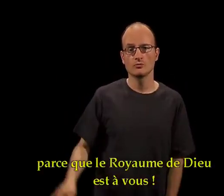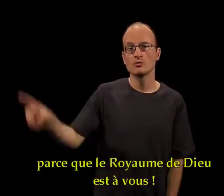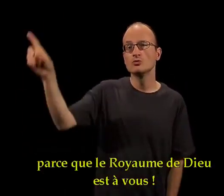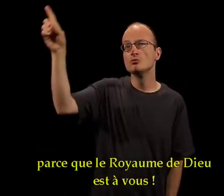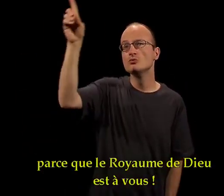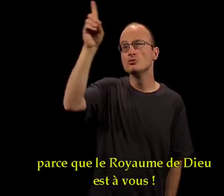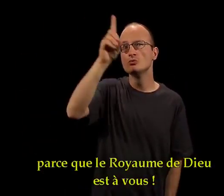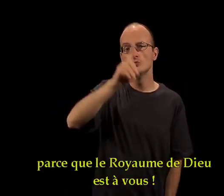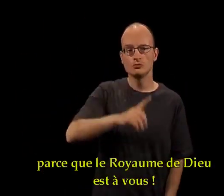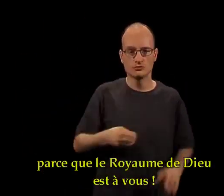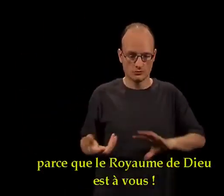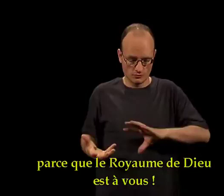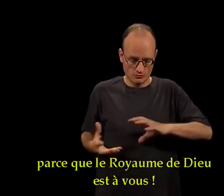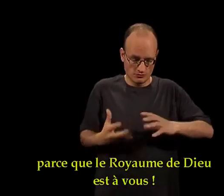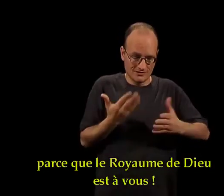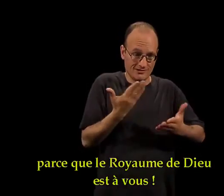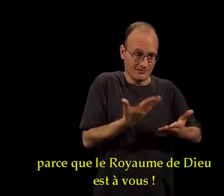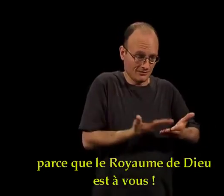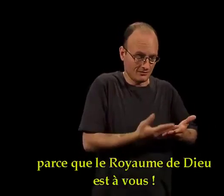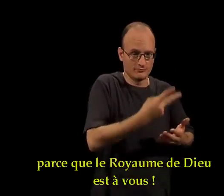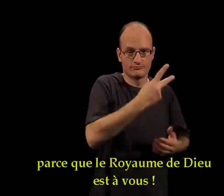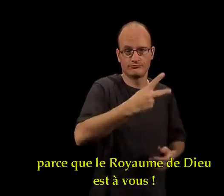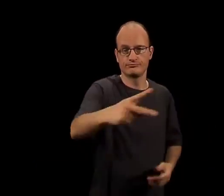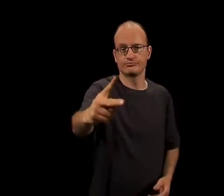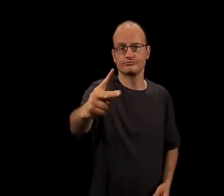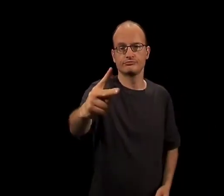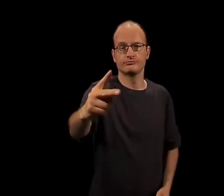parce que le royaume de Dieu est à vous.